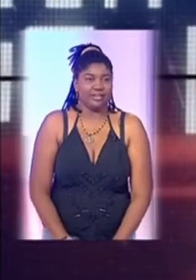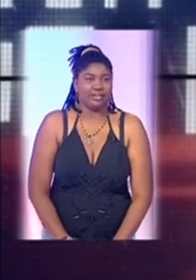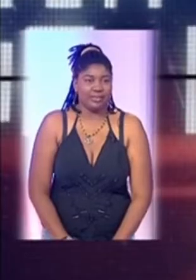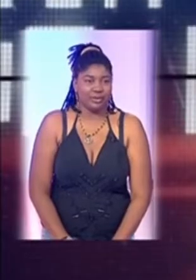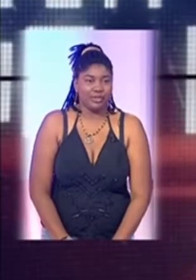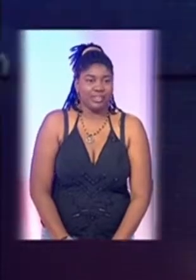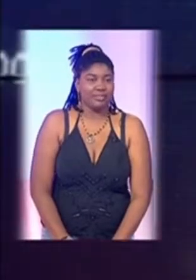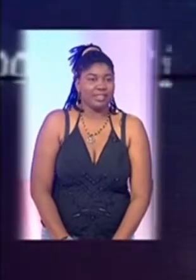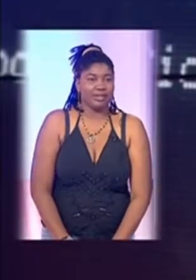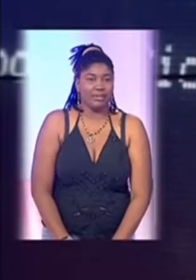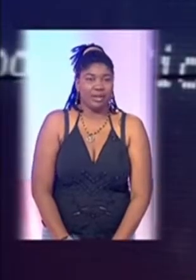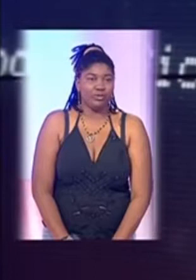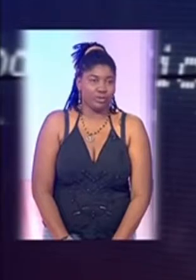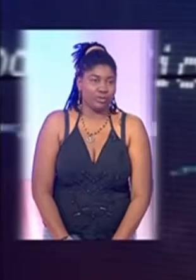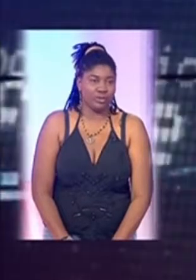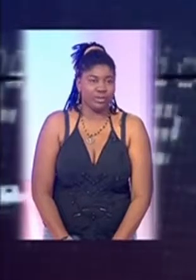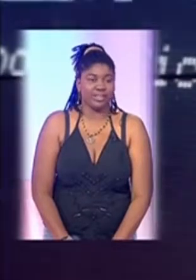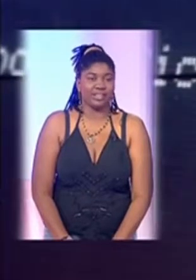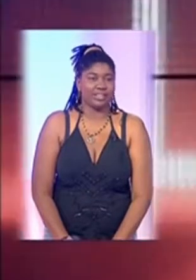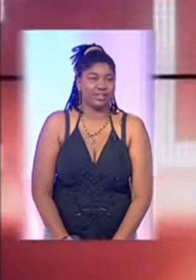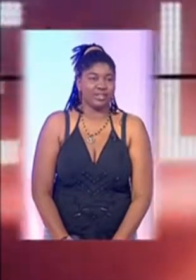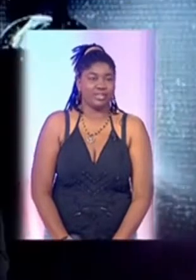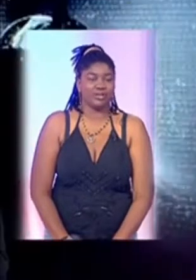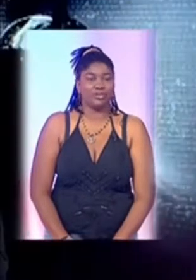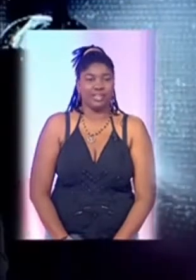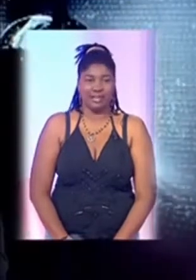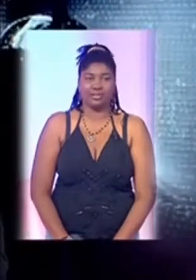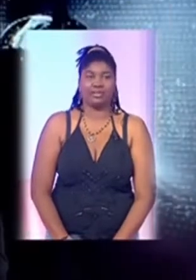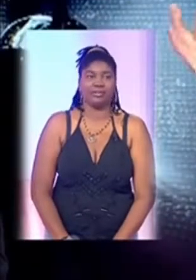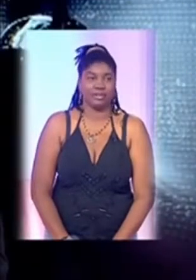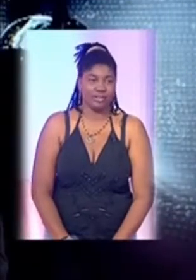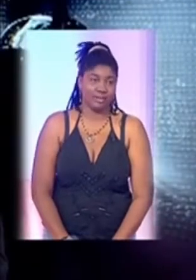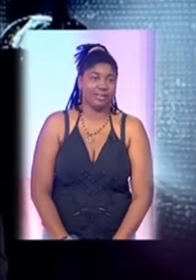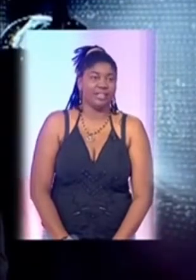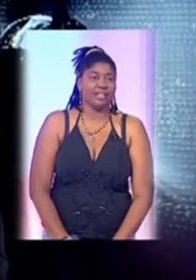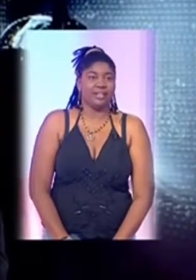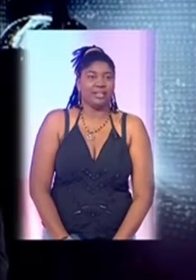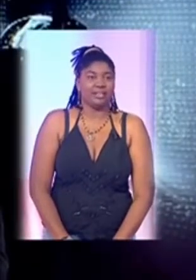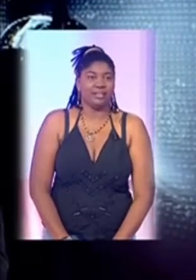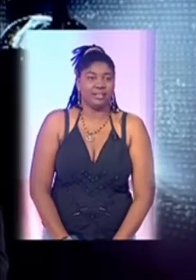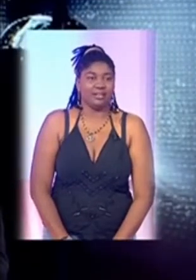les apéro-signes, mais ce n'est pas nouveau. C'est quelque chose qui existe depuis très longtemps en France.